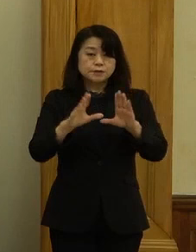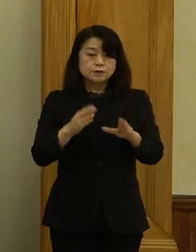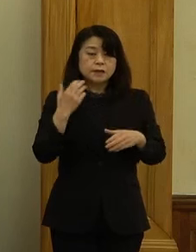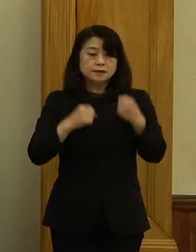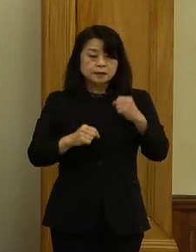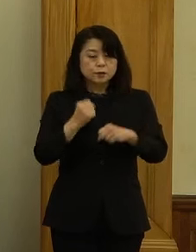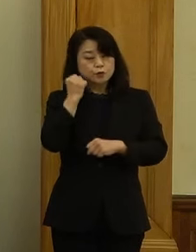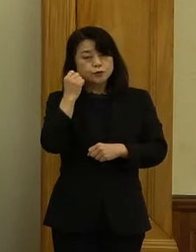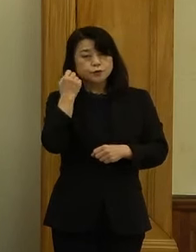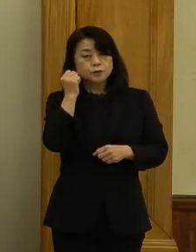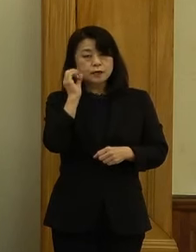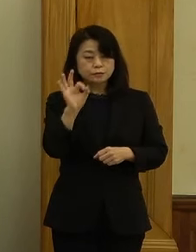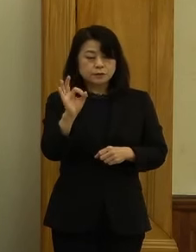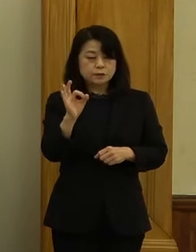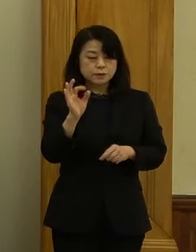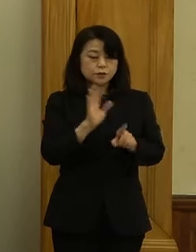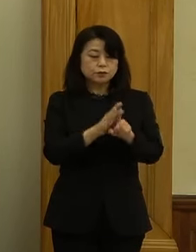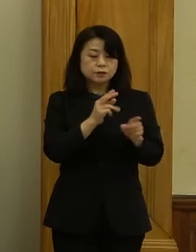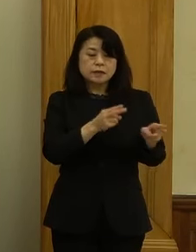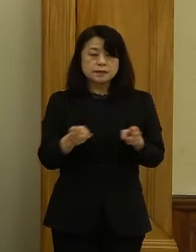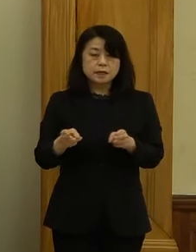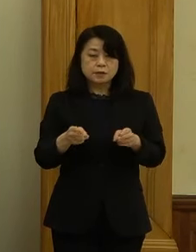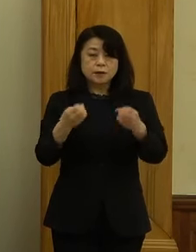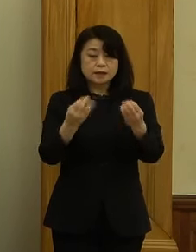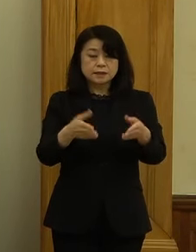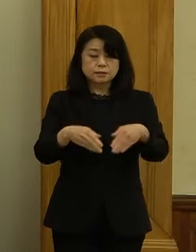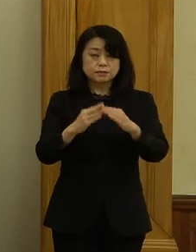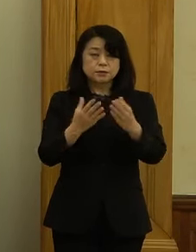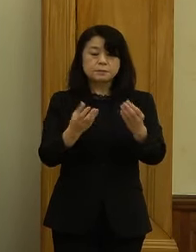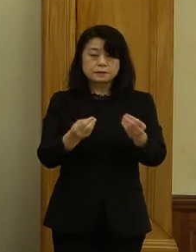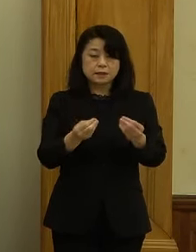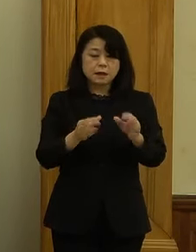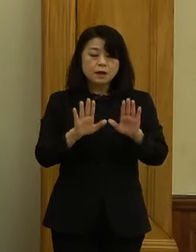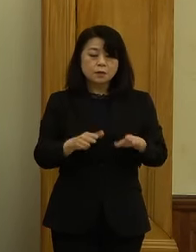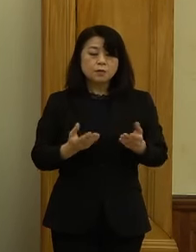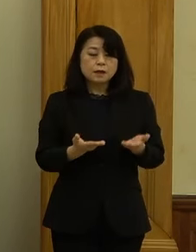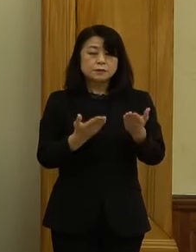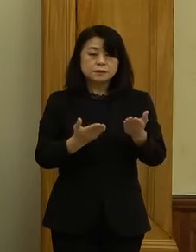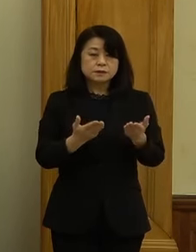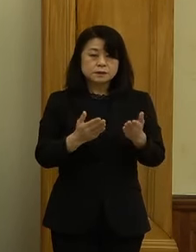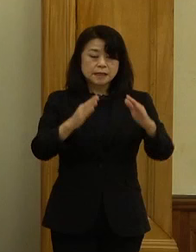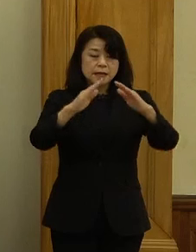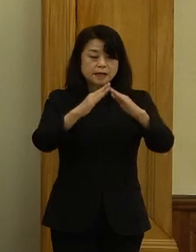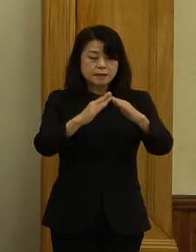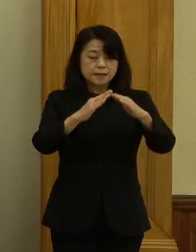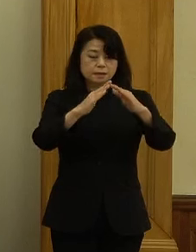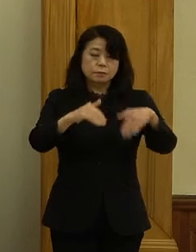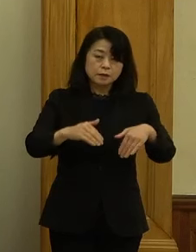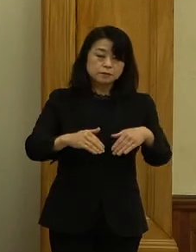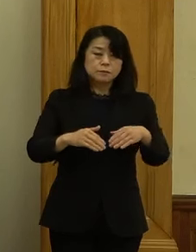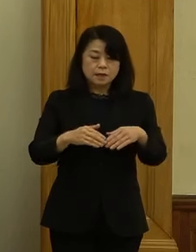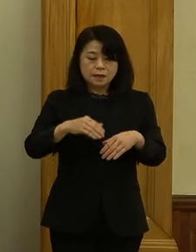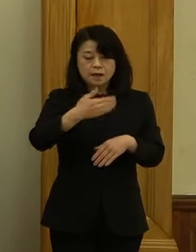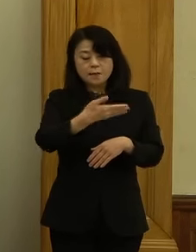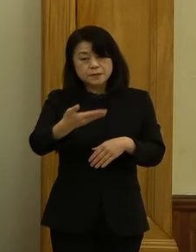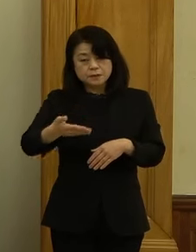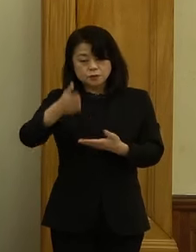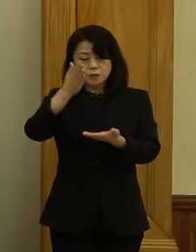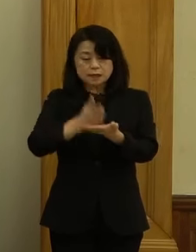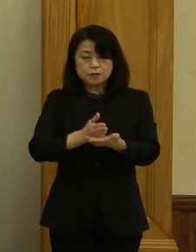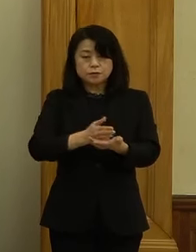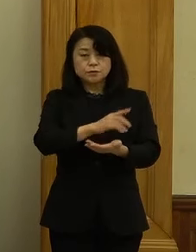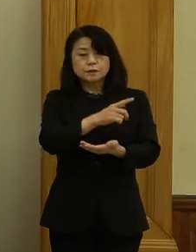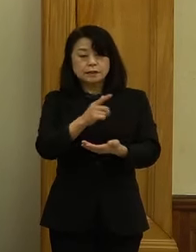女性制度を新たに創設しましたま今回の地震により家国の損害の他断水などの